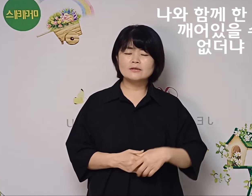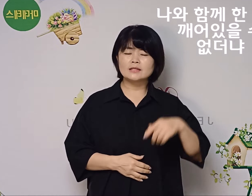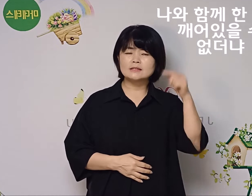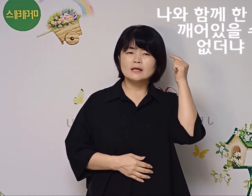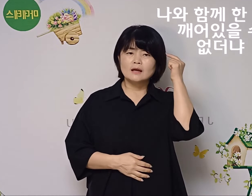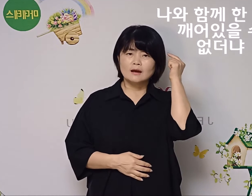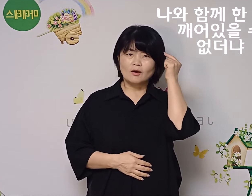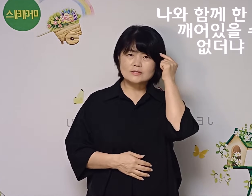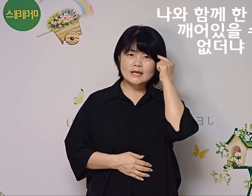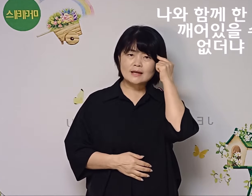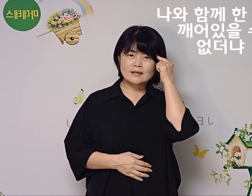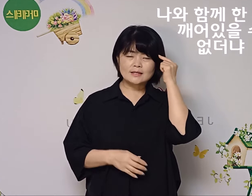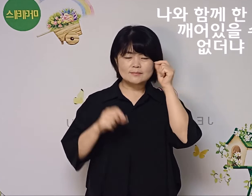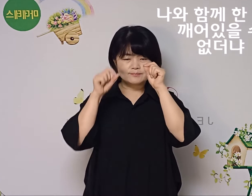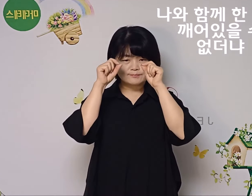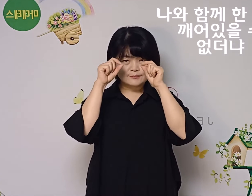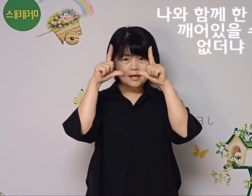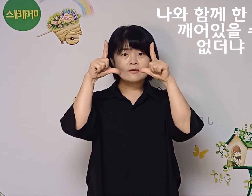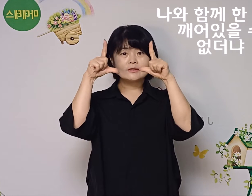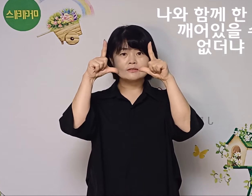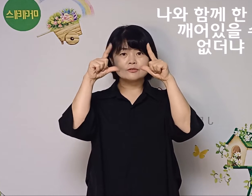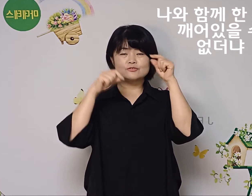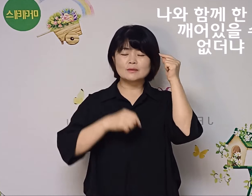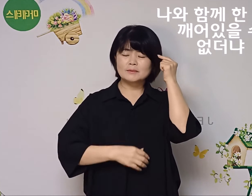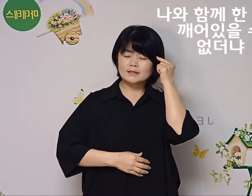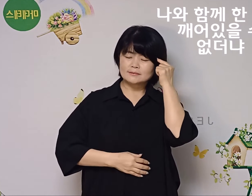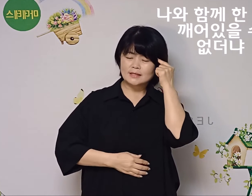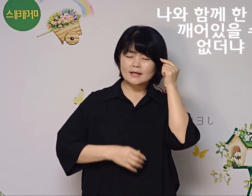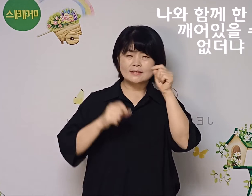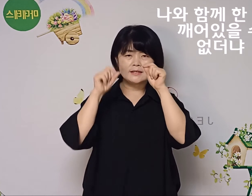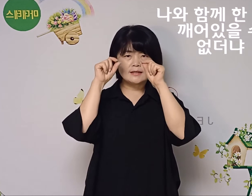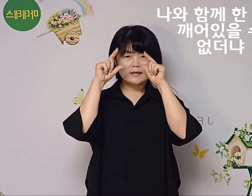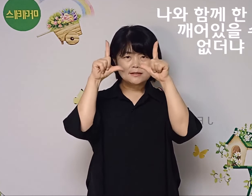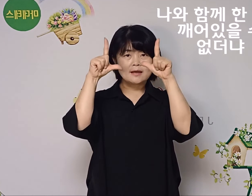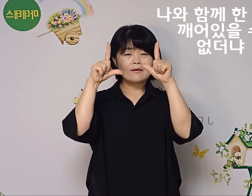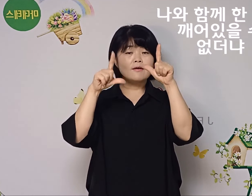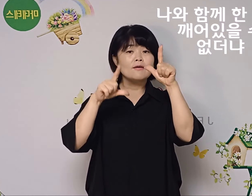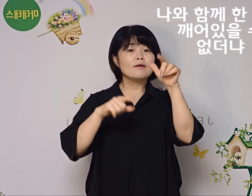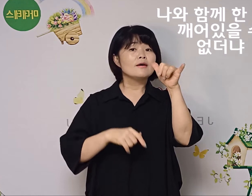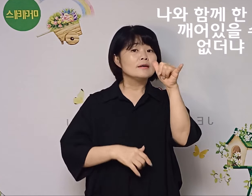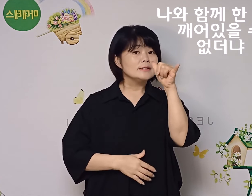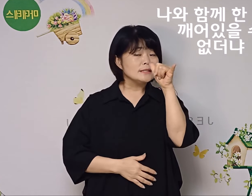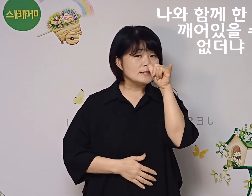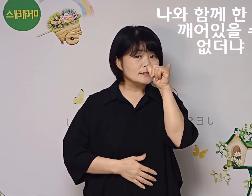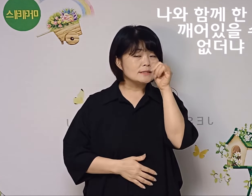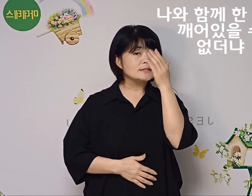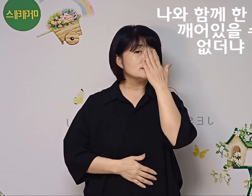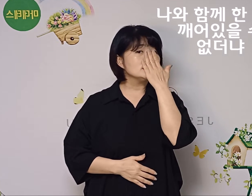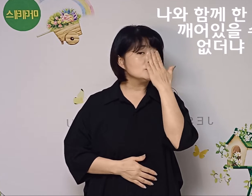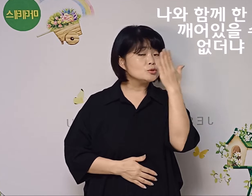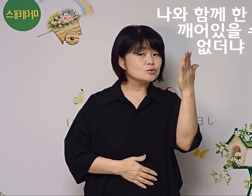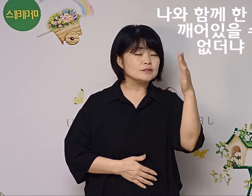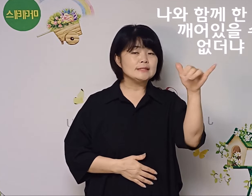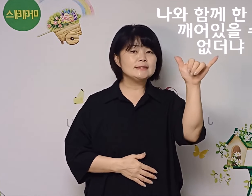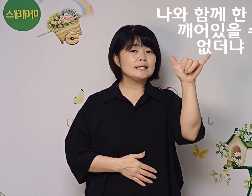깨어있다는 생각이 깨어있는 거예요. 눈앞이 생각이 깨어 있을 수 있다